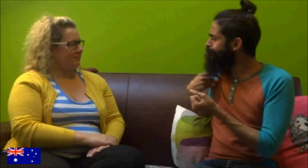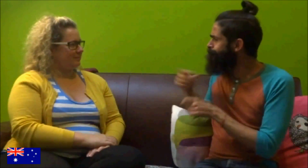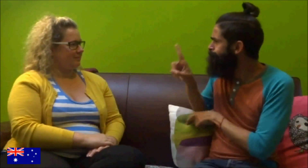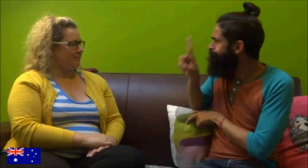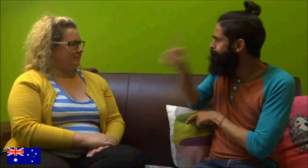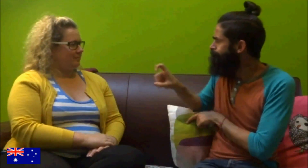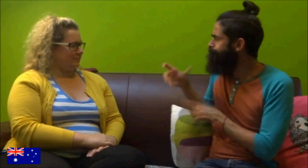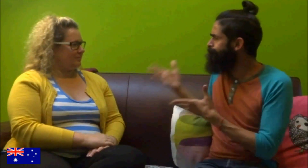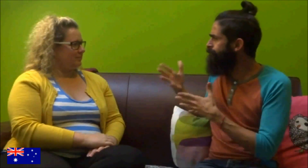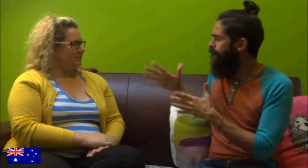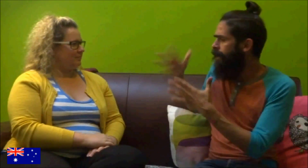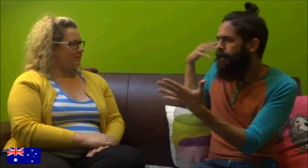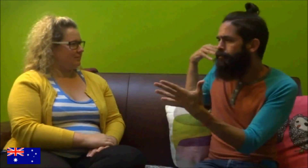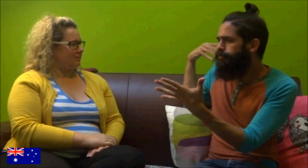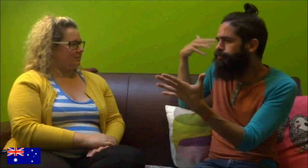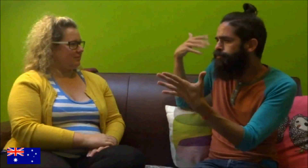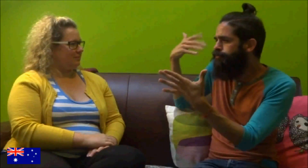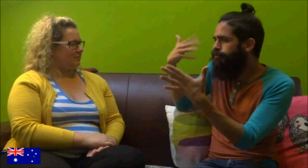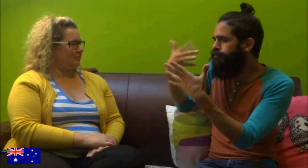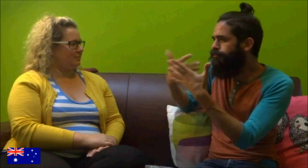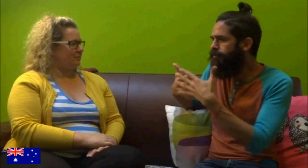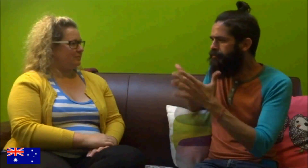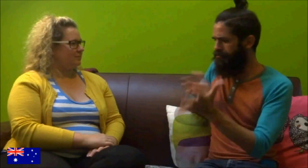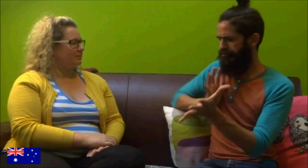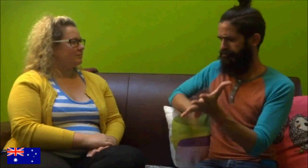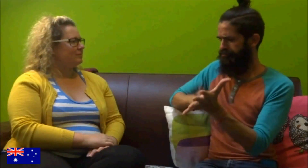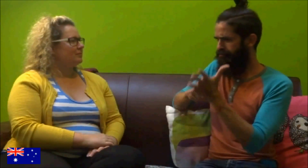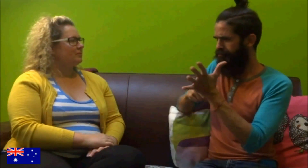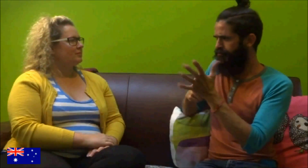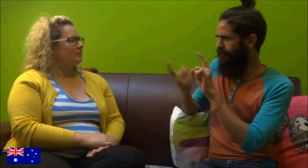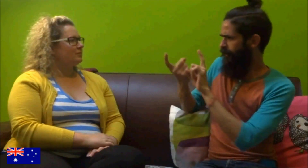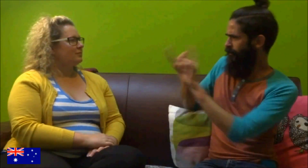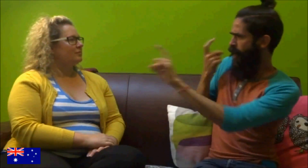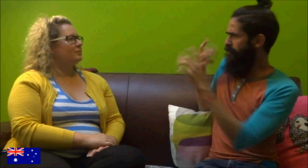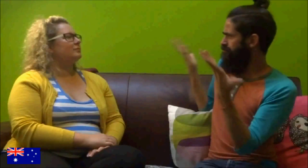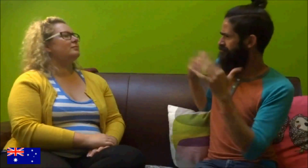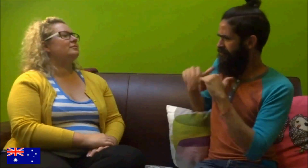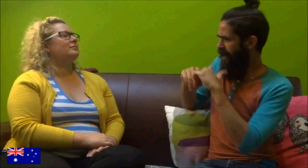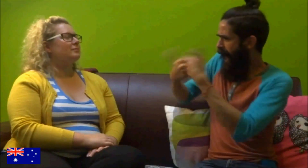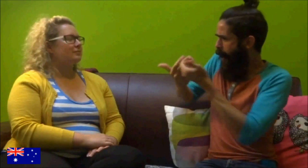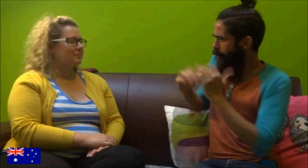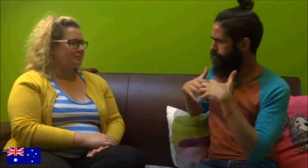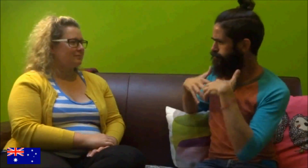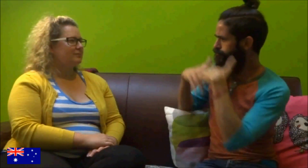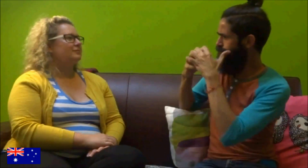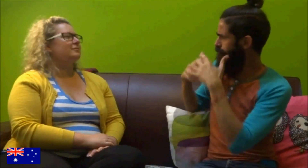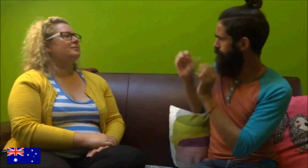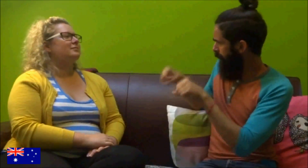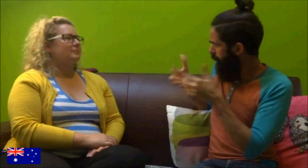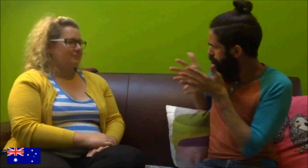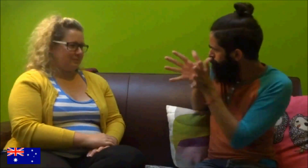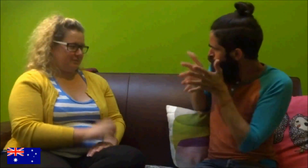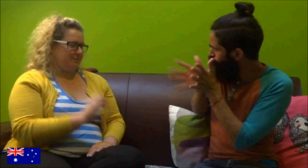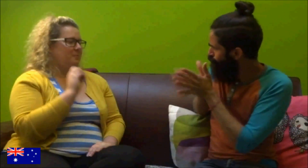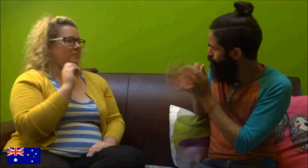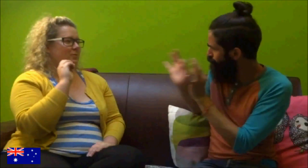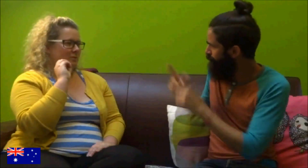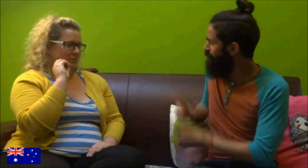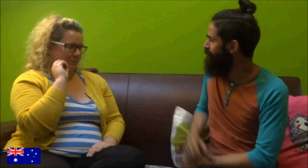Oui. Donc, je voudrais te poser quelques questions. La langue des signes australienne, comment elle a été créée, depuis quand, etc. Est-ce que tu peux